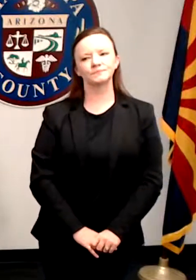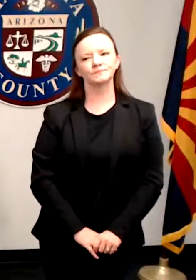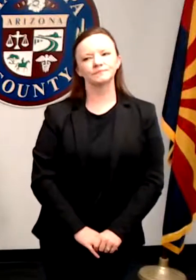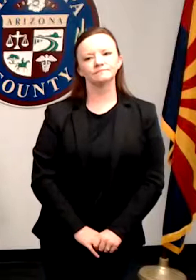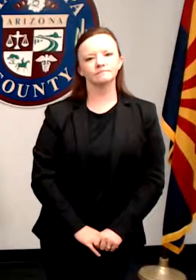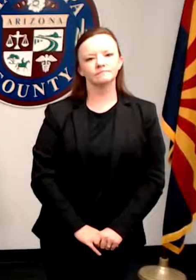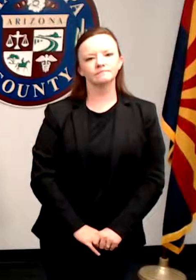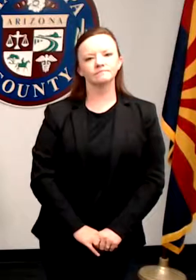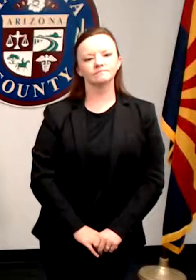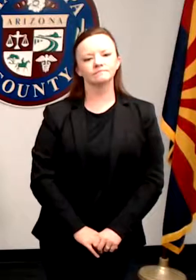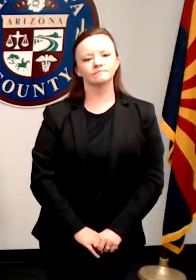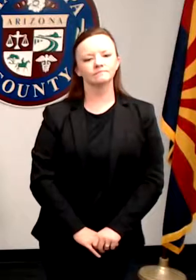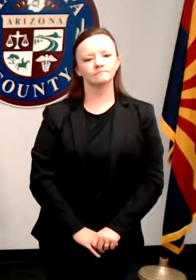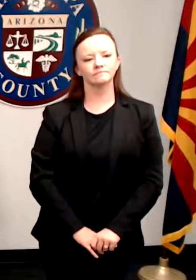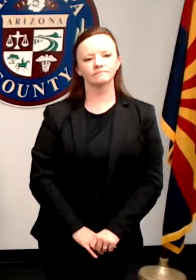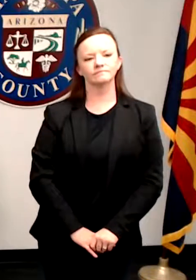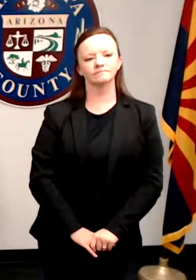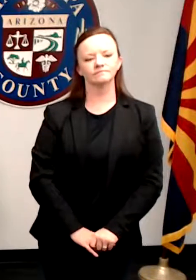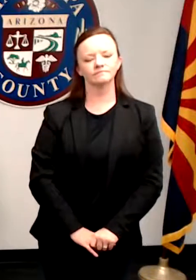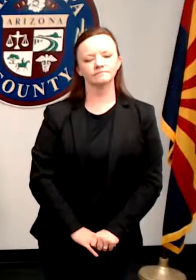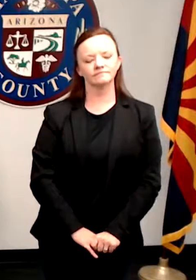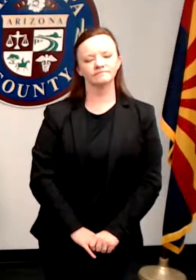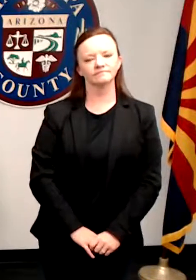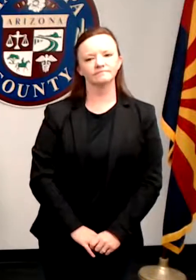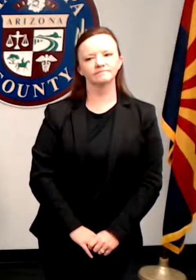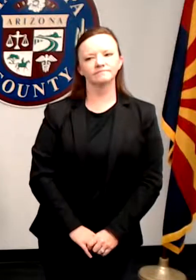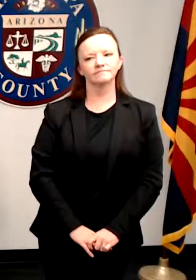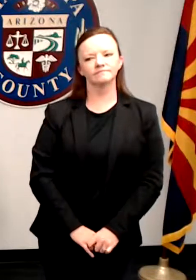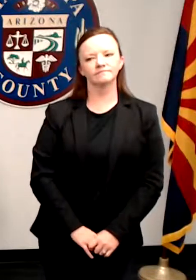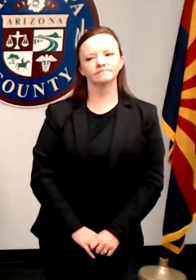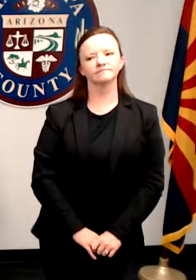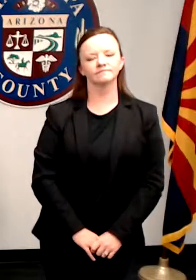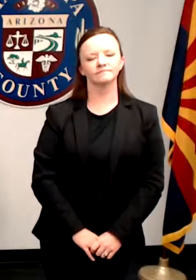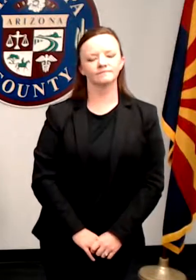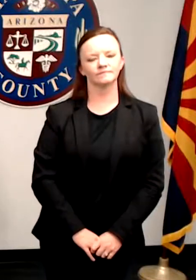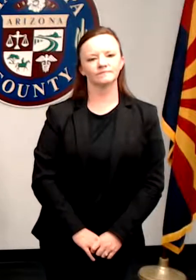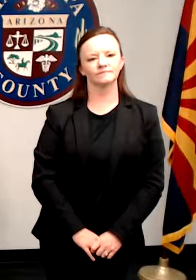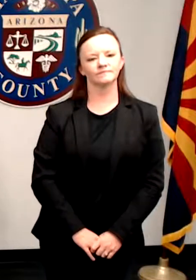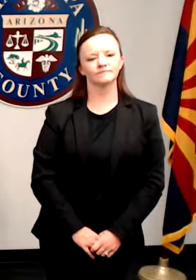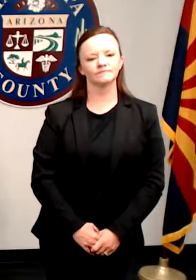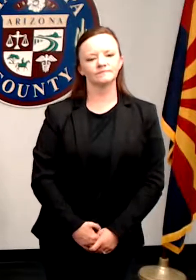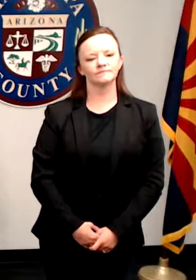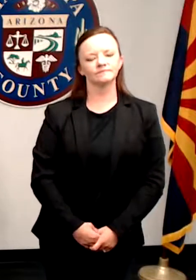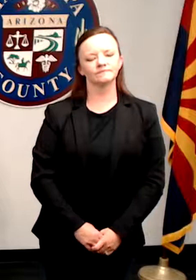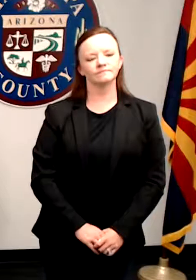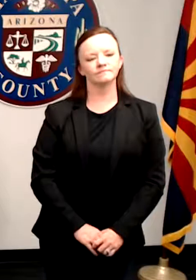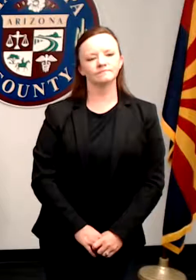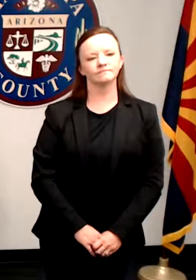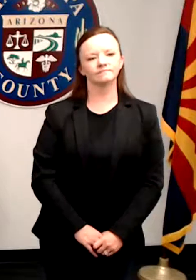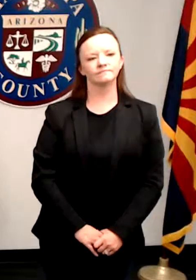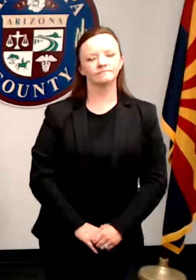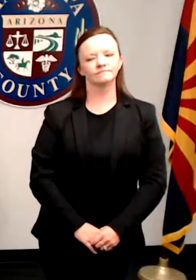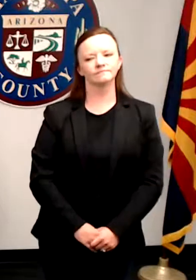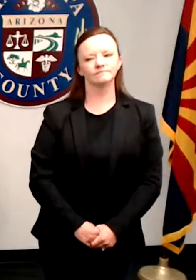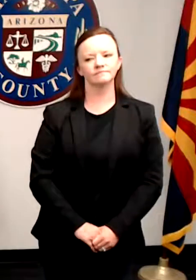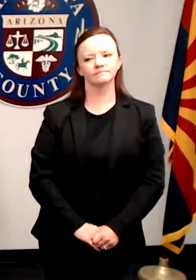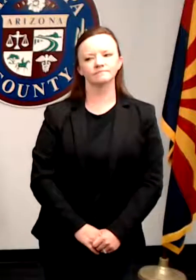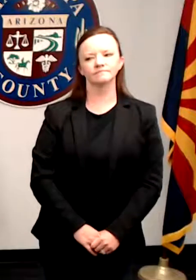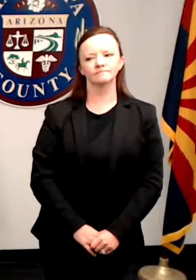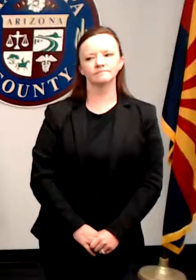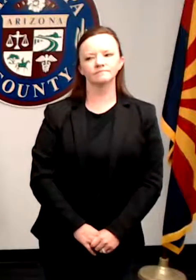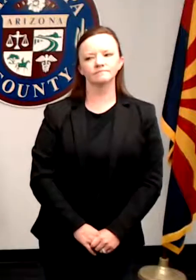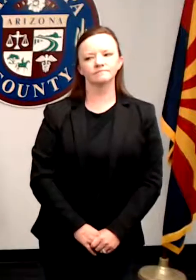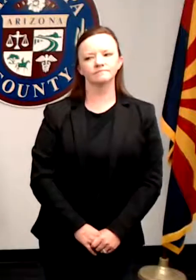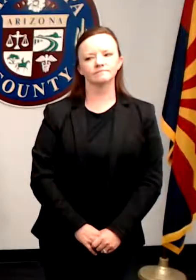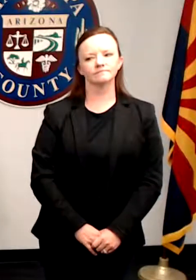vamos a enfocar tanto en hacer tantas pruebas, sino más bien en los resultados de cómo se pueden hacer estas pruebas. El que tenga los laboratorios el acceso